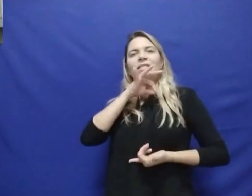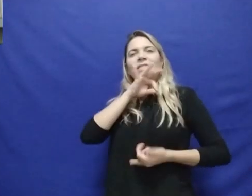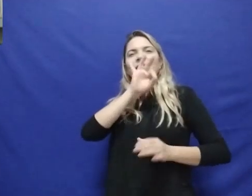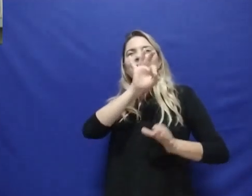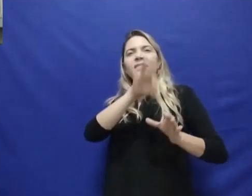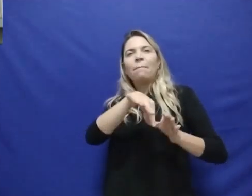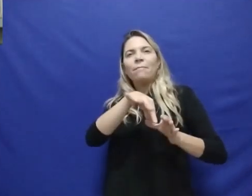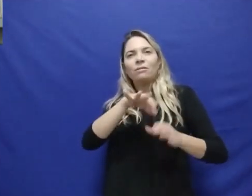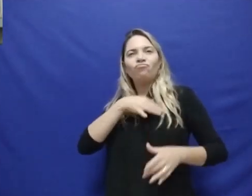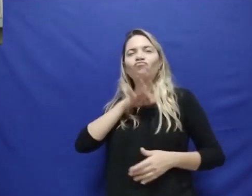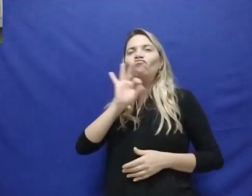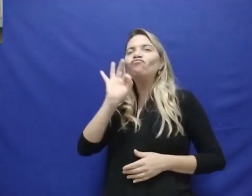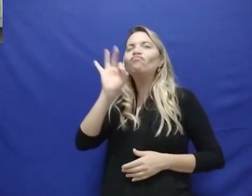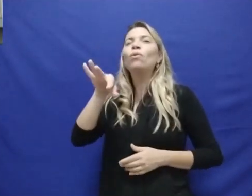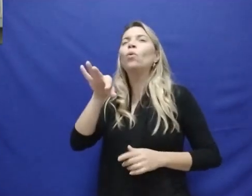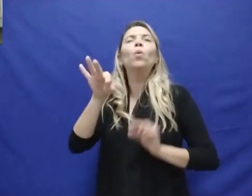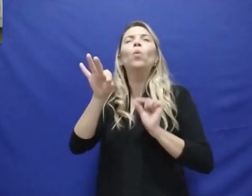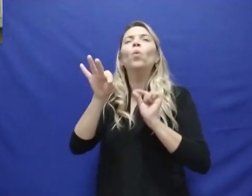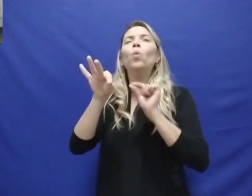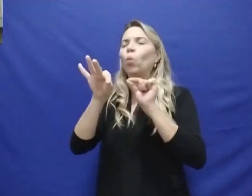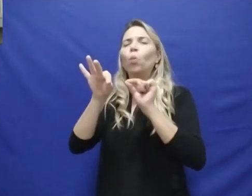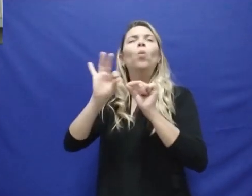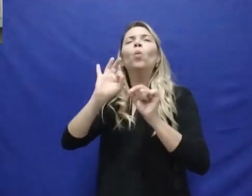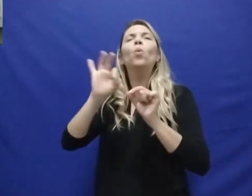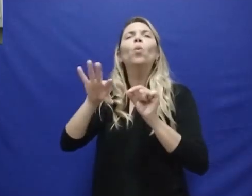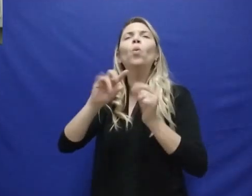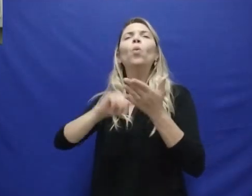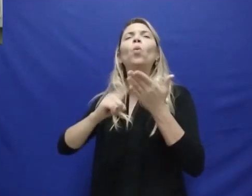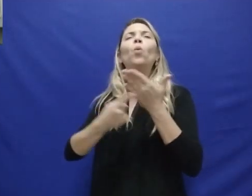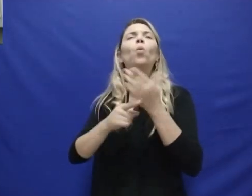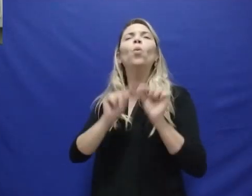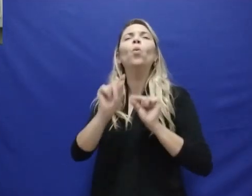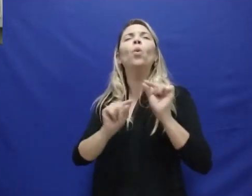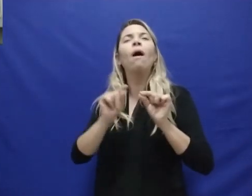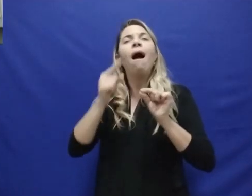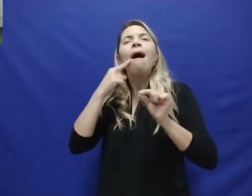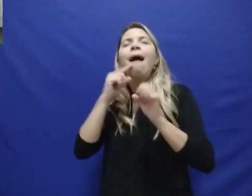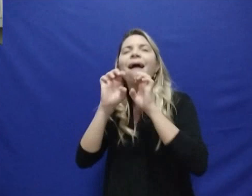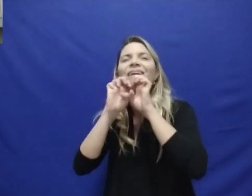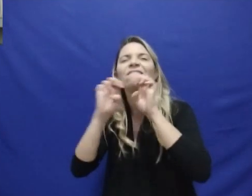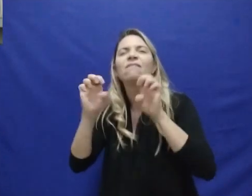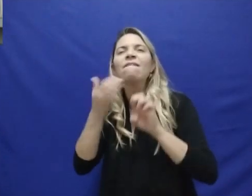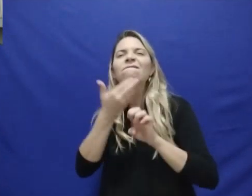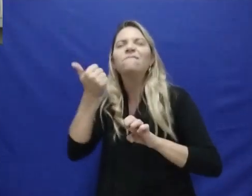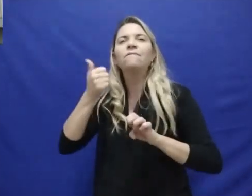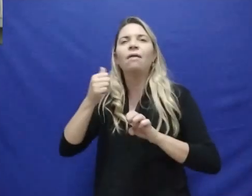em consequência dessa semeadura, surja uma grande colheita?